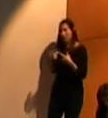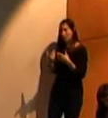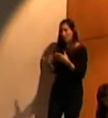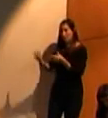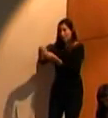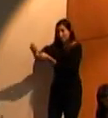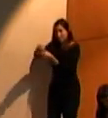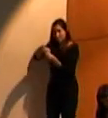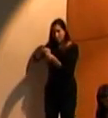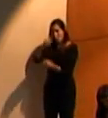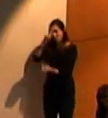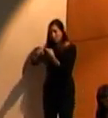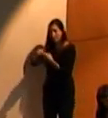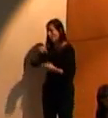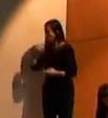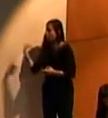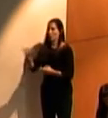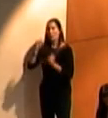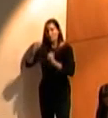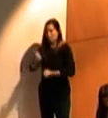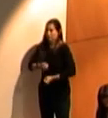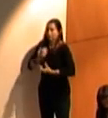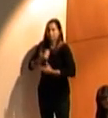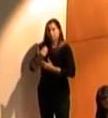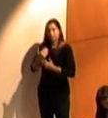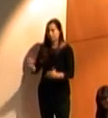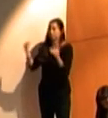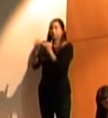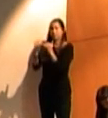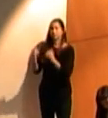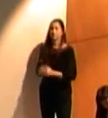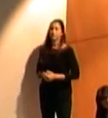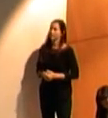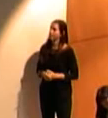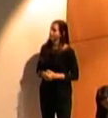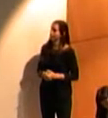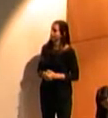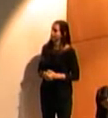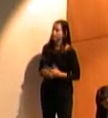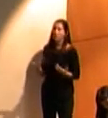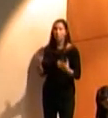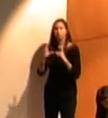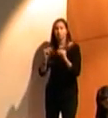puisse s'exprimer à titre égal. Donc on va vous parler un peu de notre démarche.